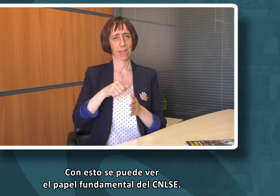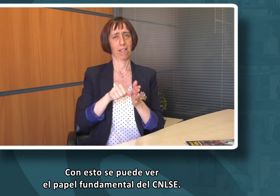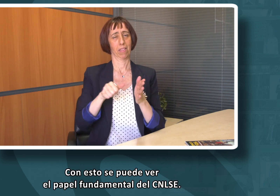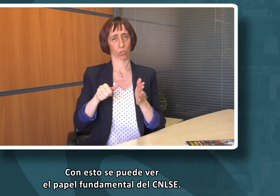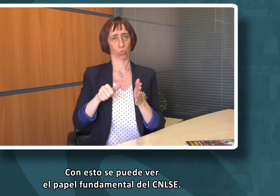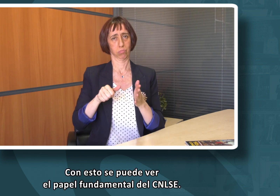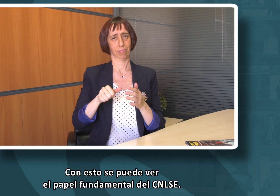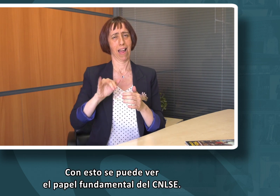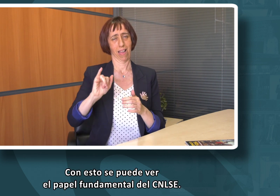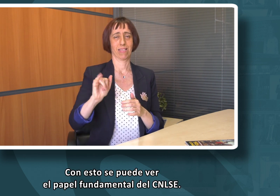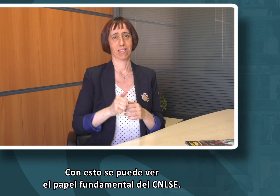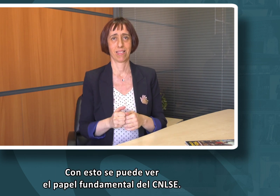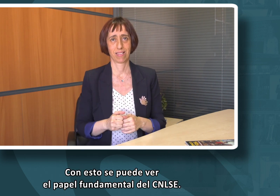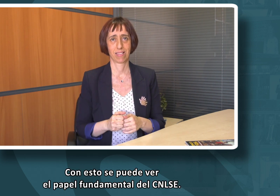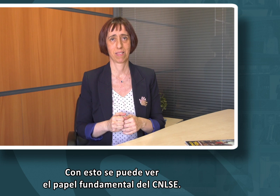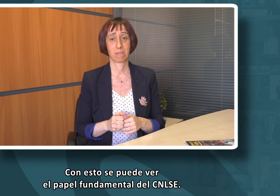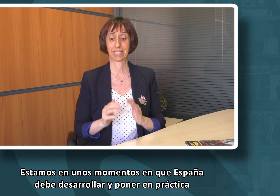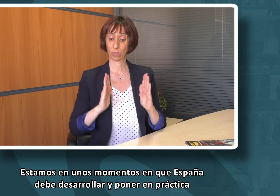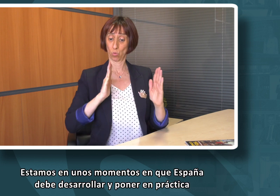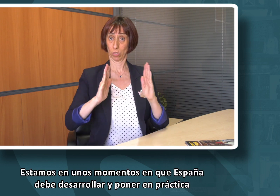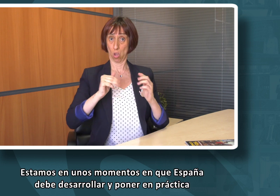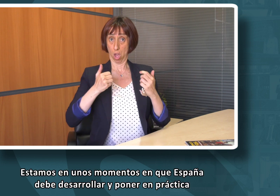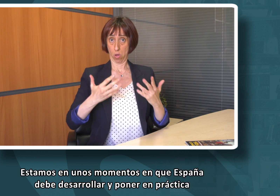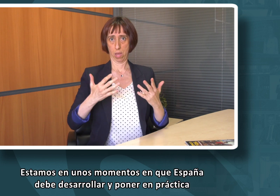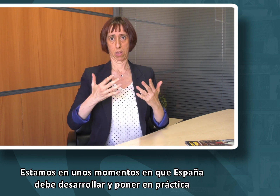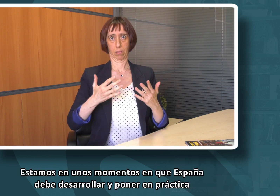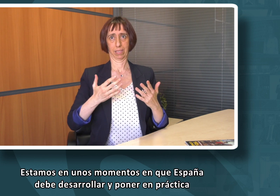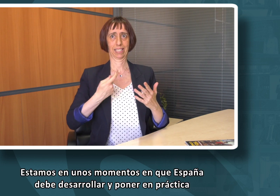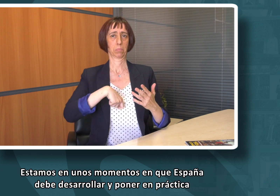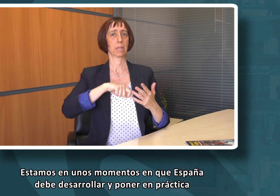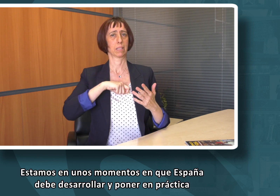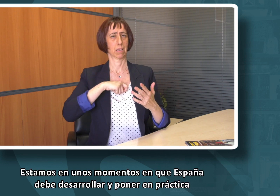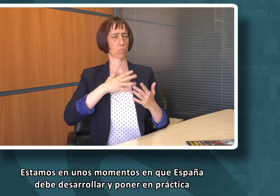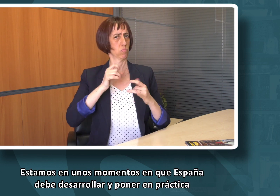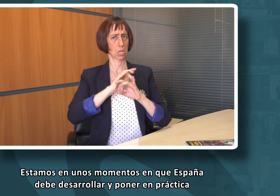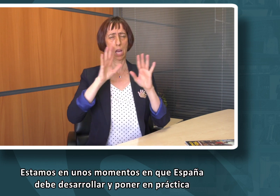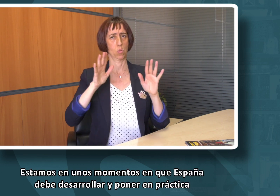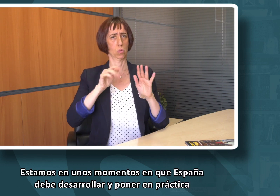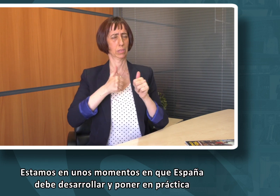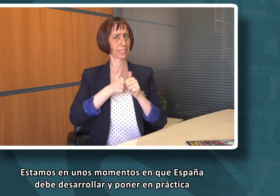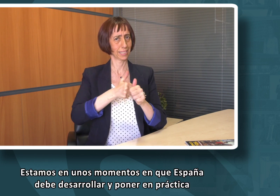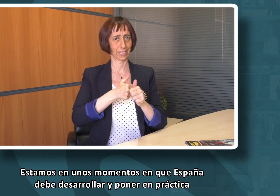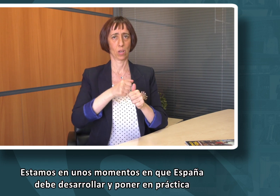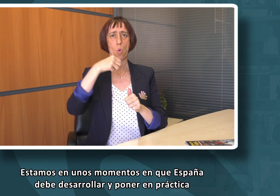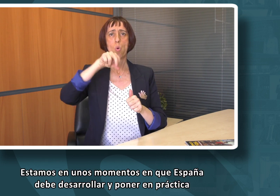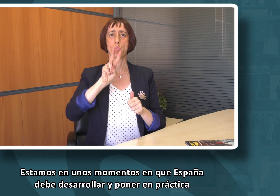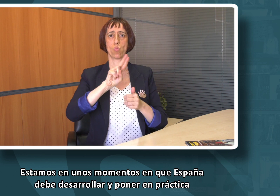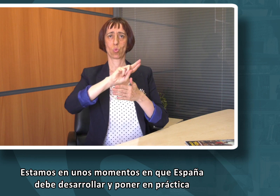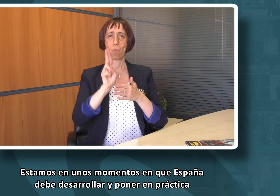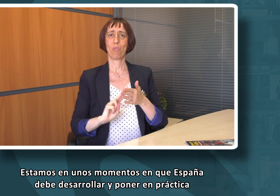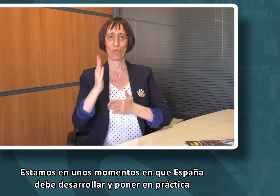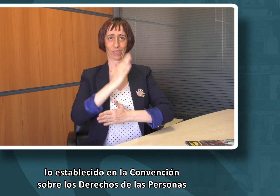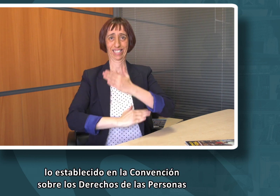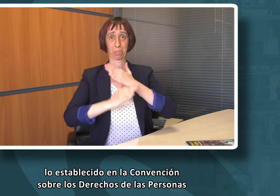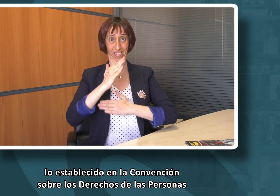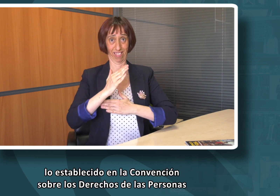CNLSE. Estamos en unos momentos en que España debe desarrollar y poner en práctica lo establecido en la Convención sobre los Derechos de